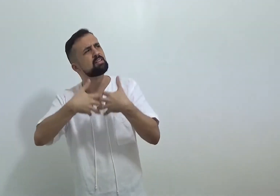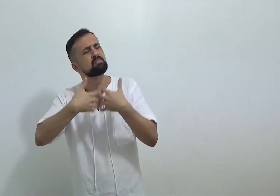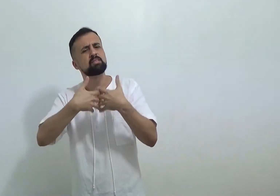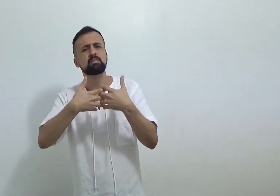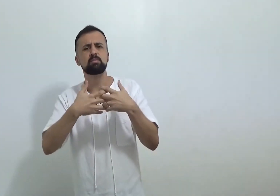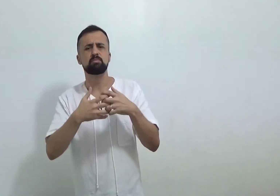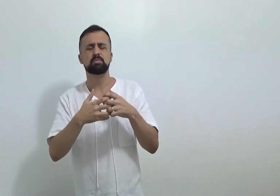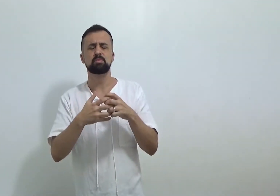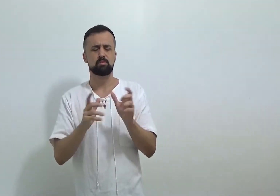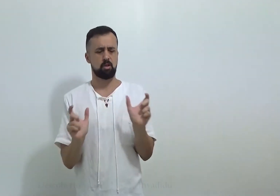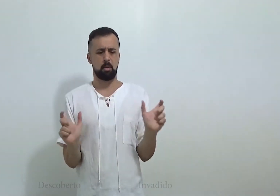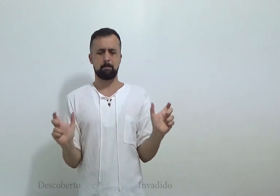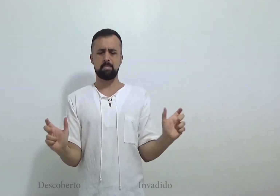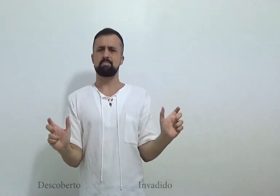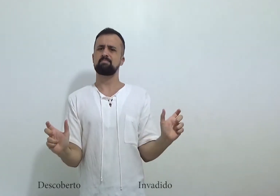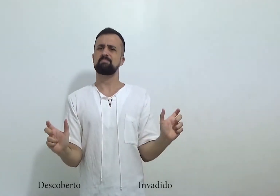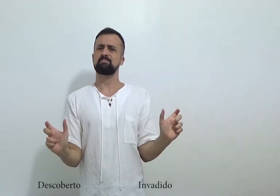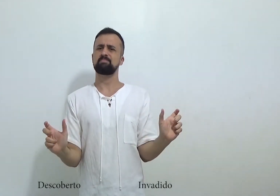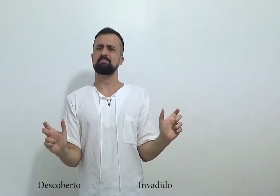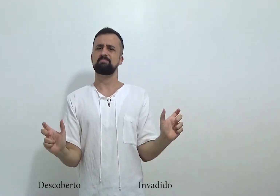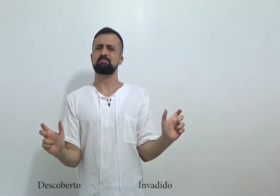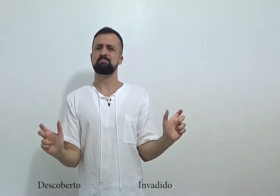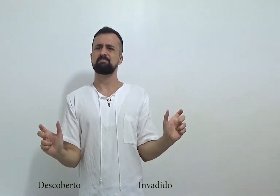Mas quando pensamos nessas duas palavras,